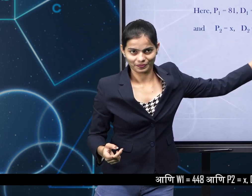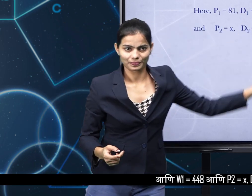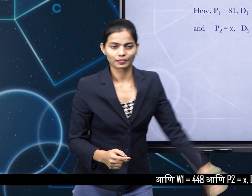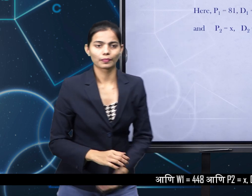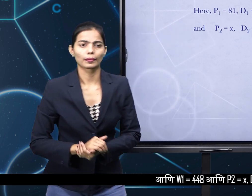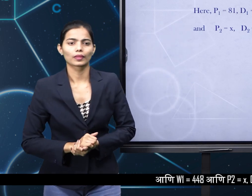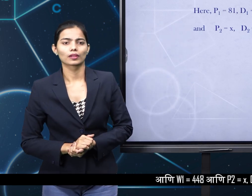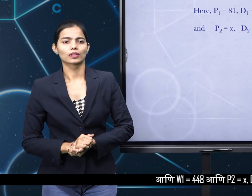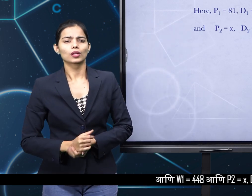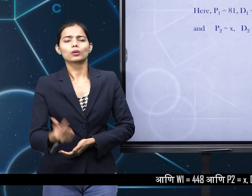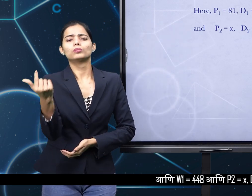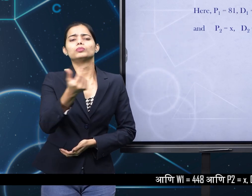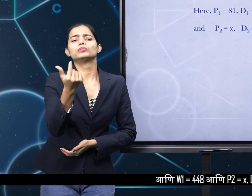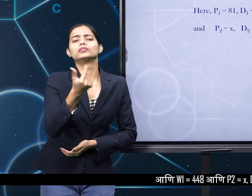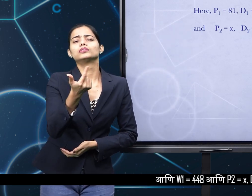160.